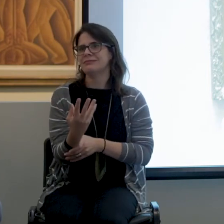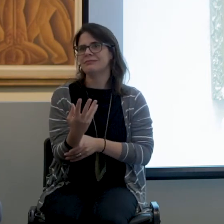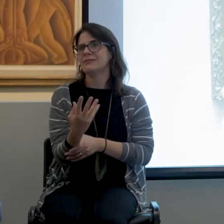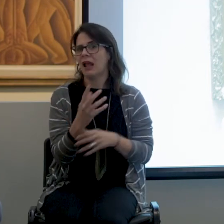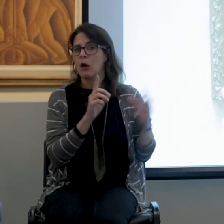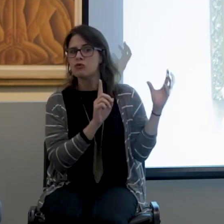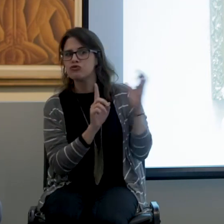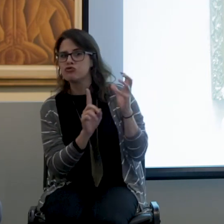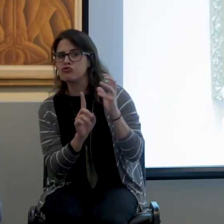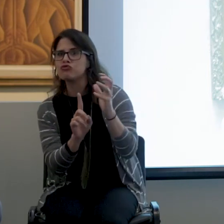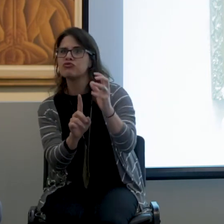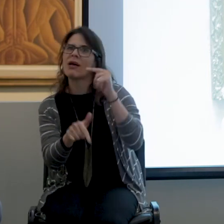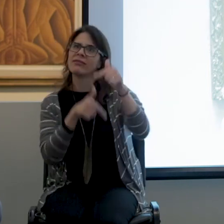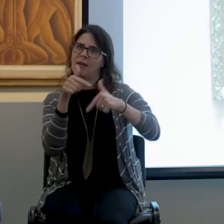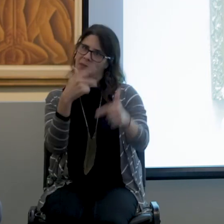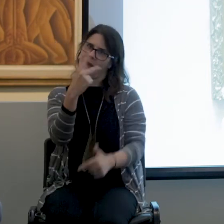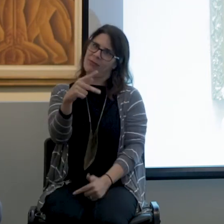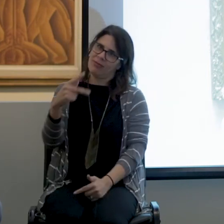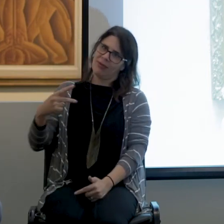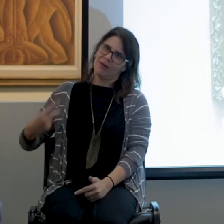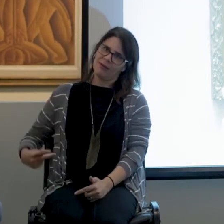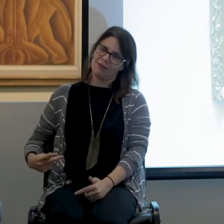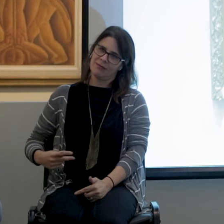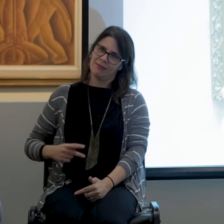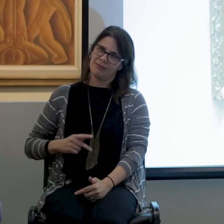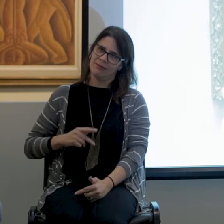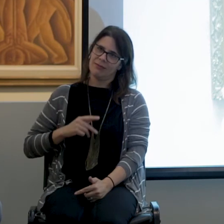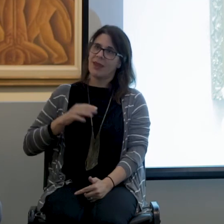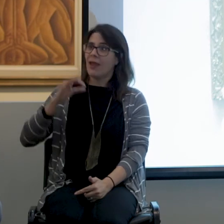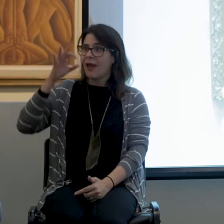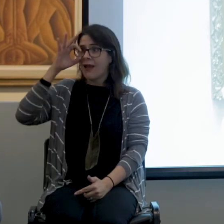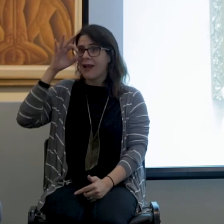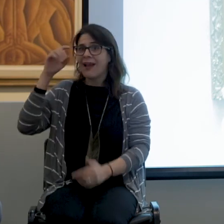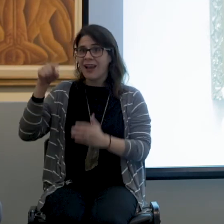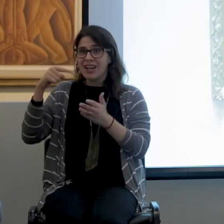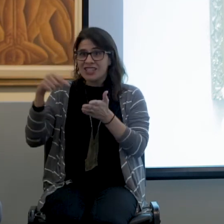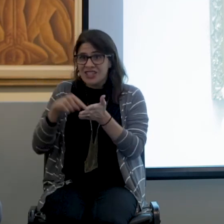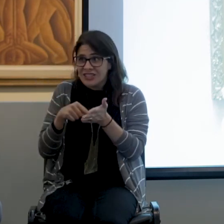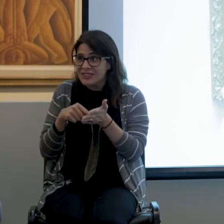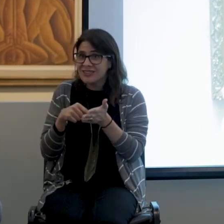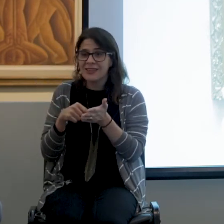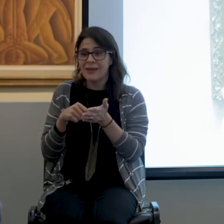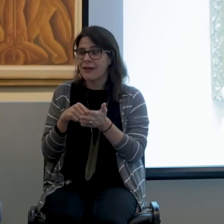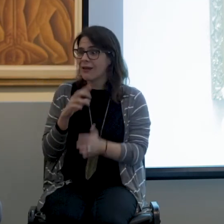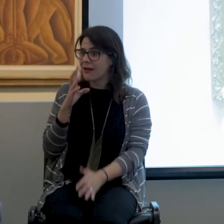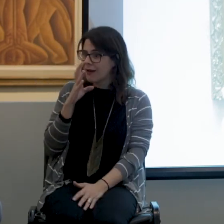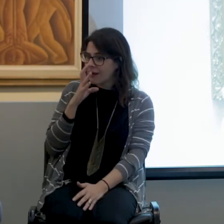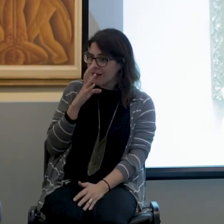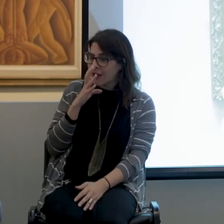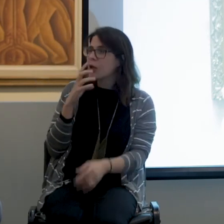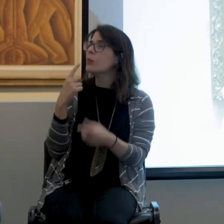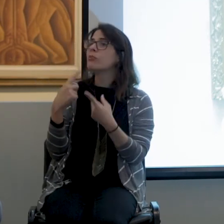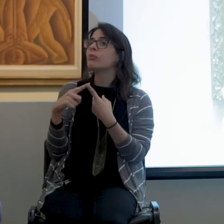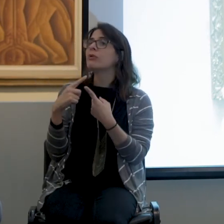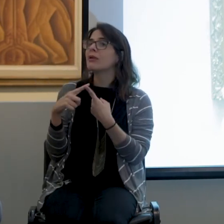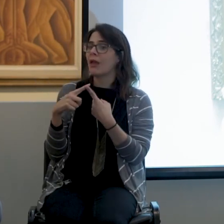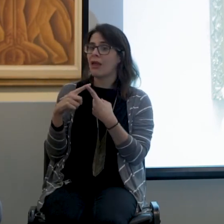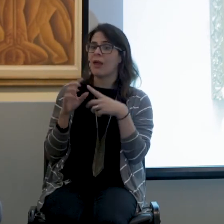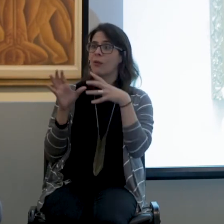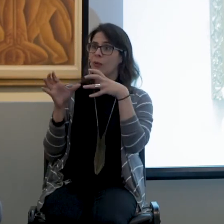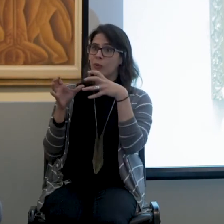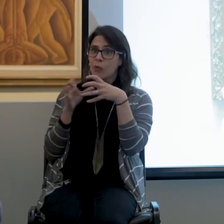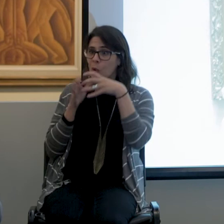Refletido também. O caso do Kandinsky é fascinante porque para os historiadores da arte, é